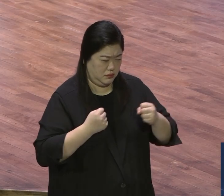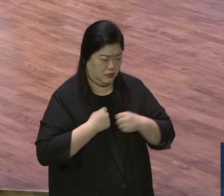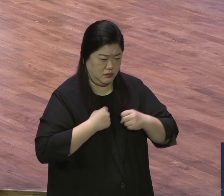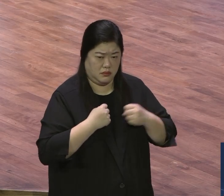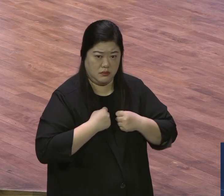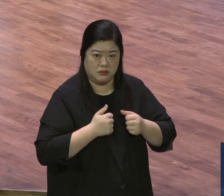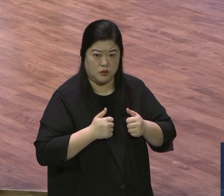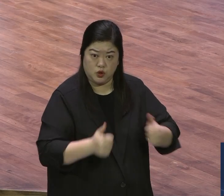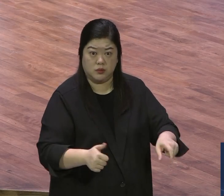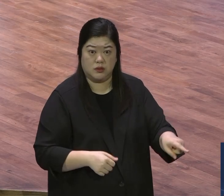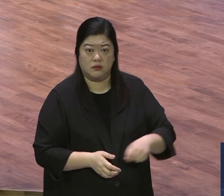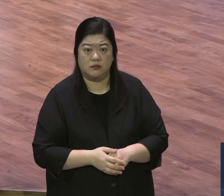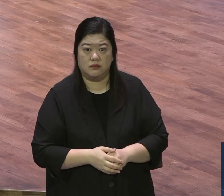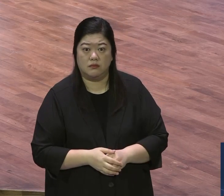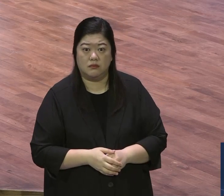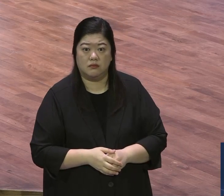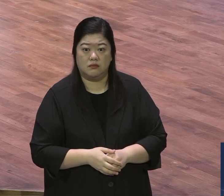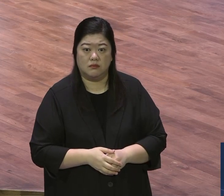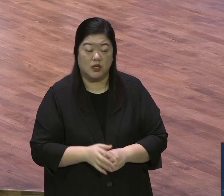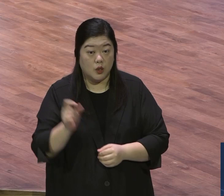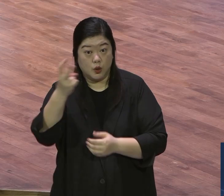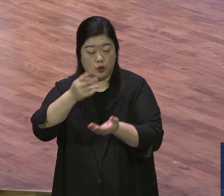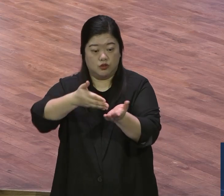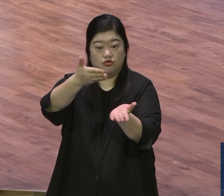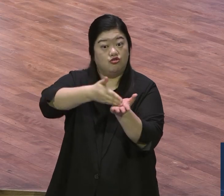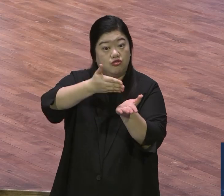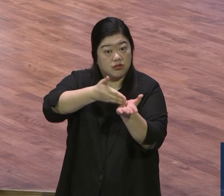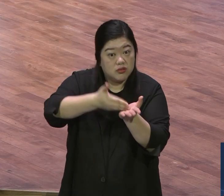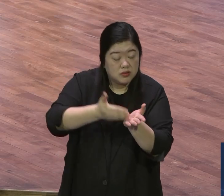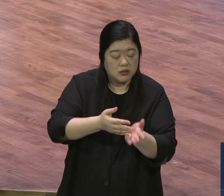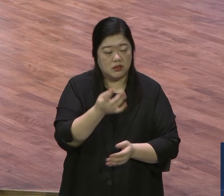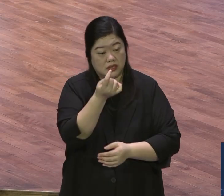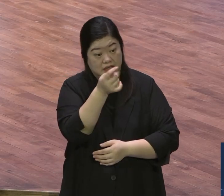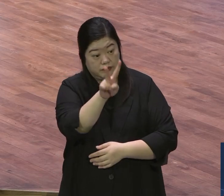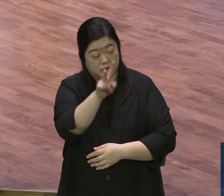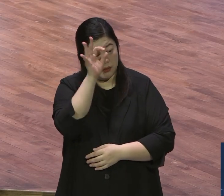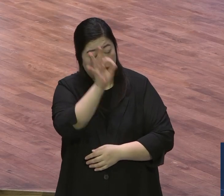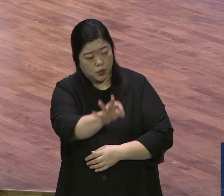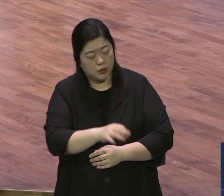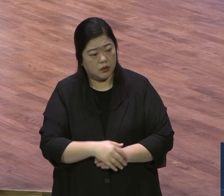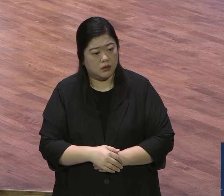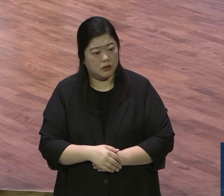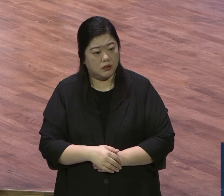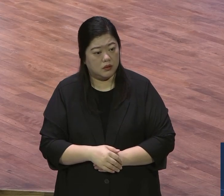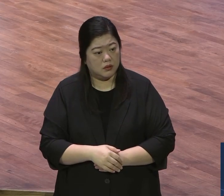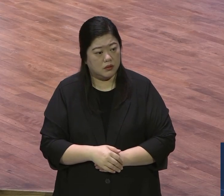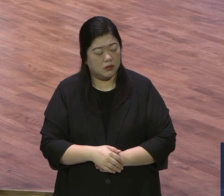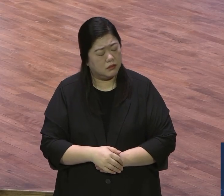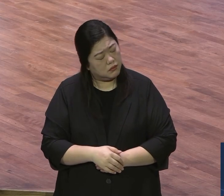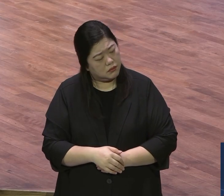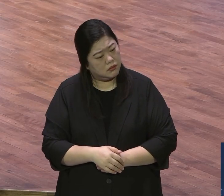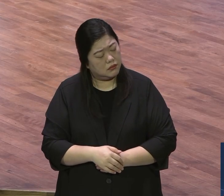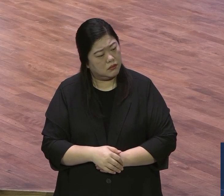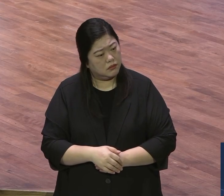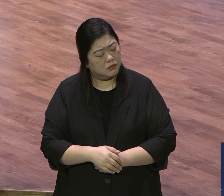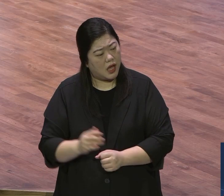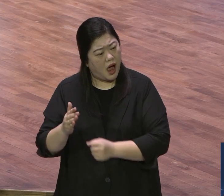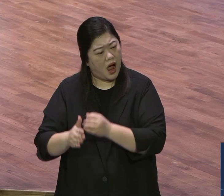지금 뉴스 신문지상이 뭐예요 전부다 이 전부다 나중심 물질중심 세상